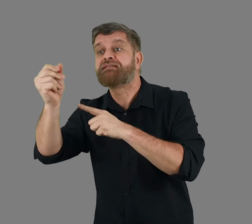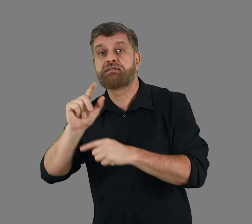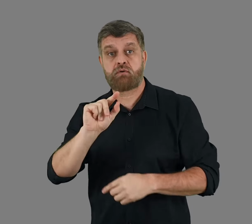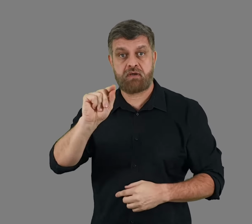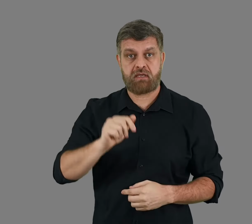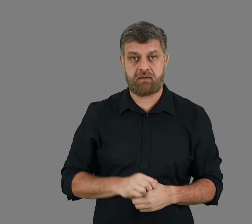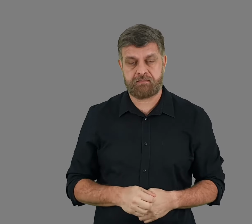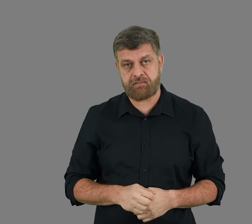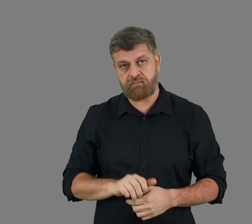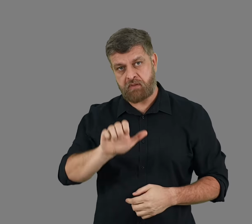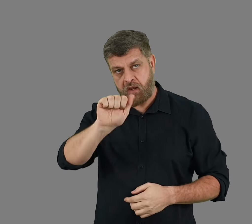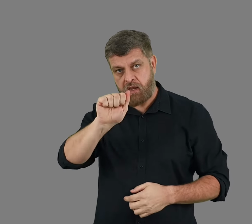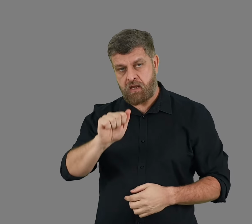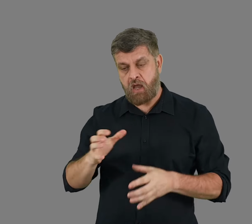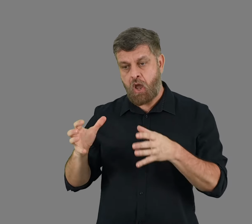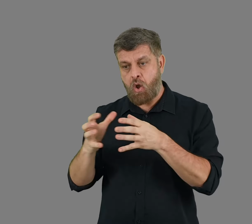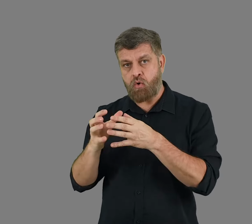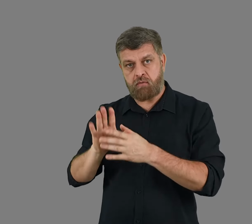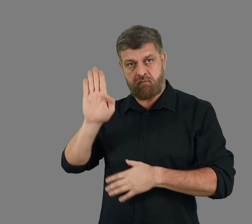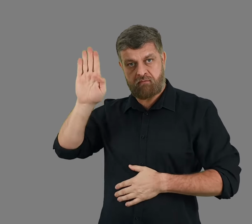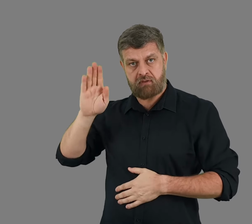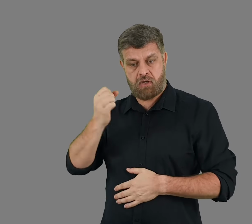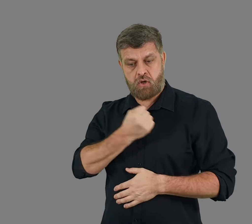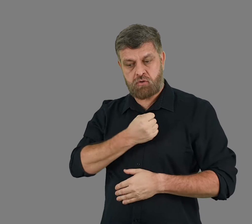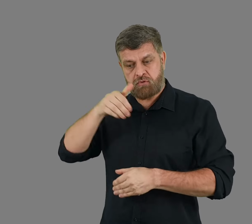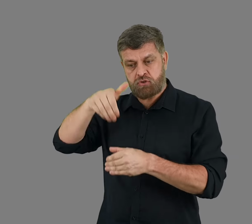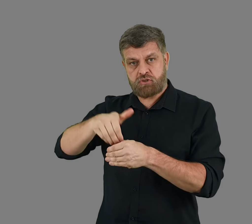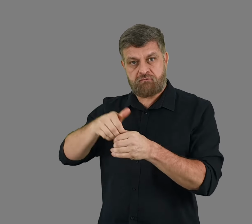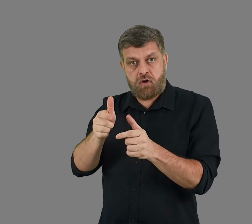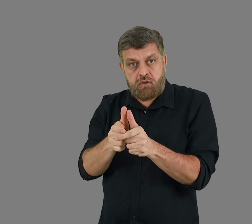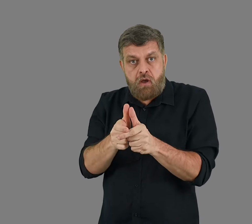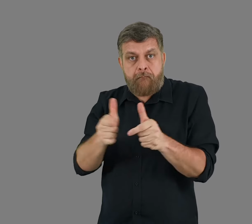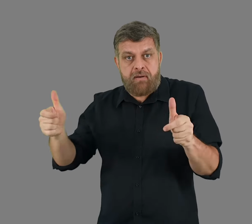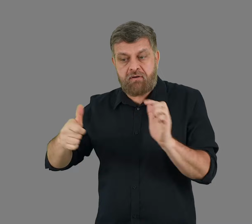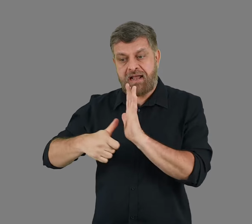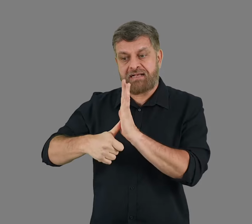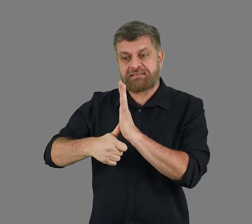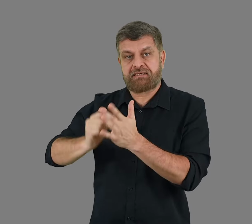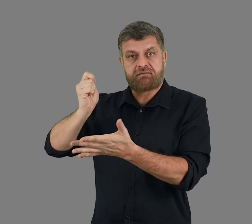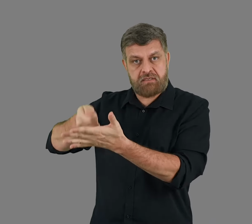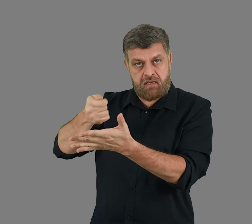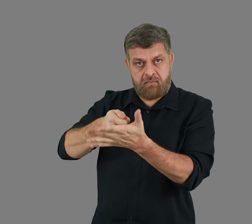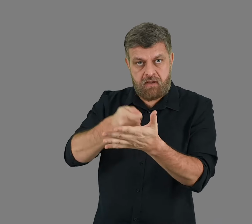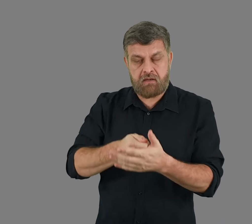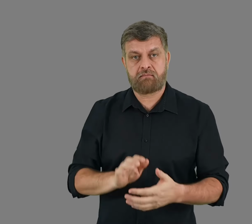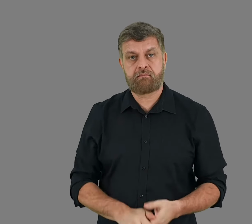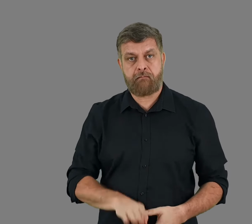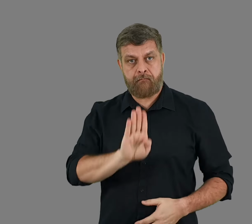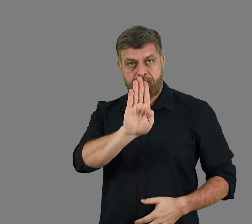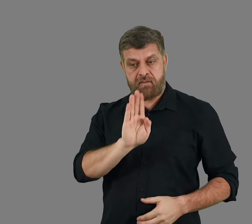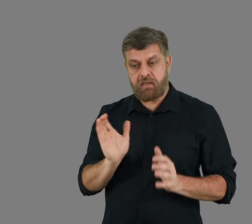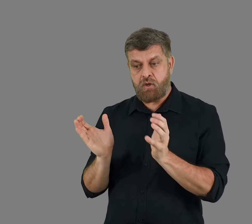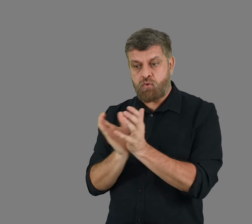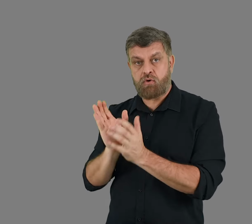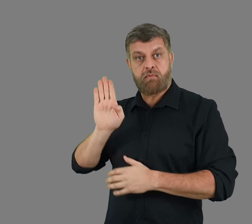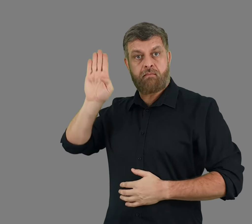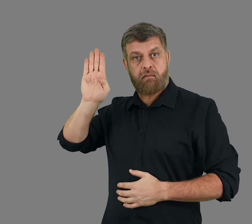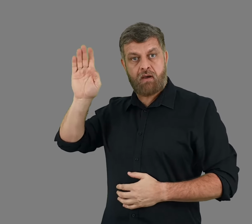A. Chapa que tiver maior número de votos de associados contribuintes. B. Chapa que tiver maior número de votos